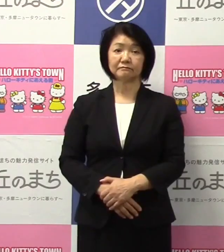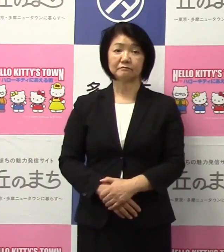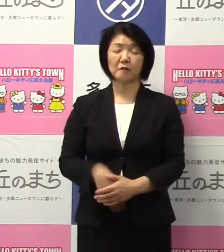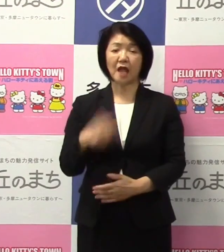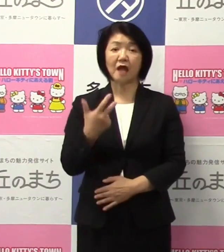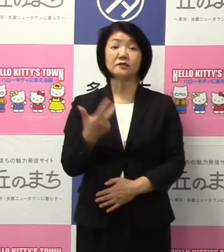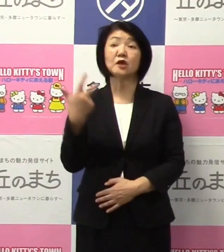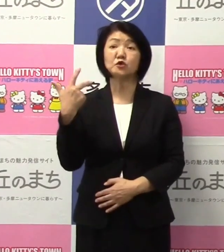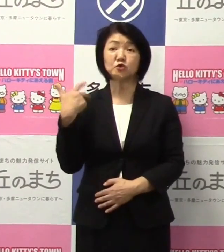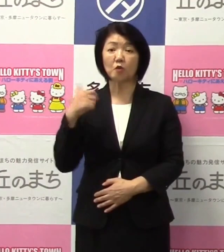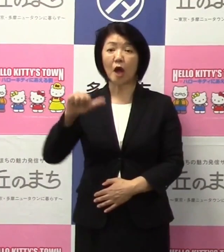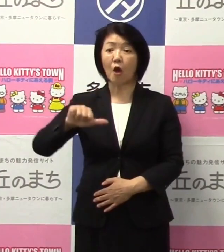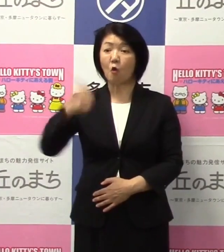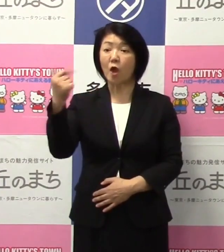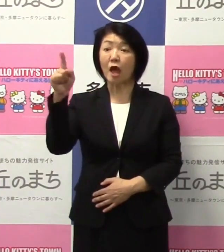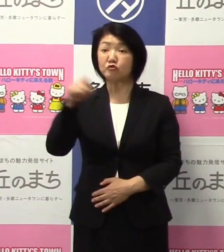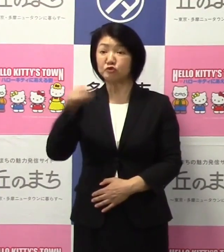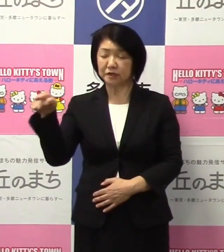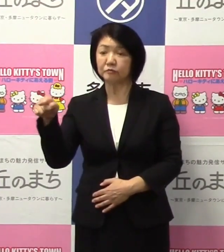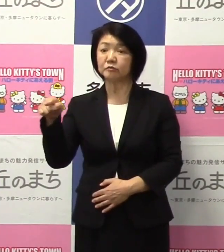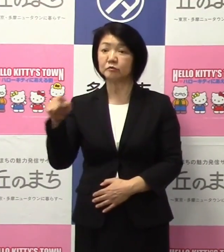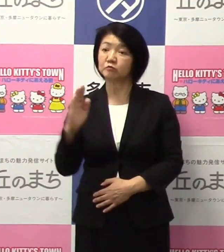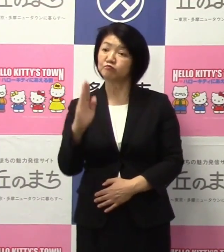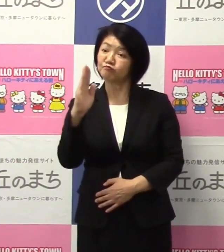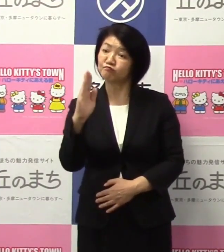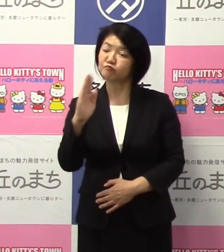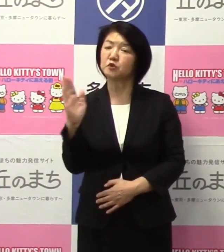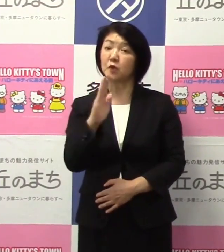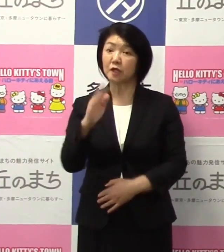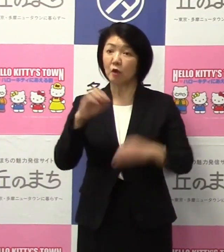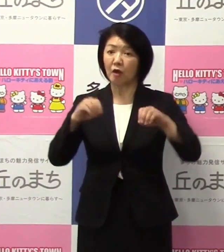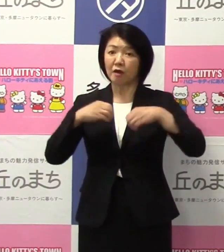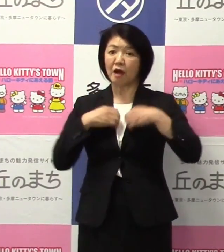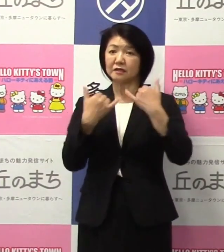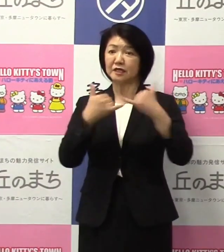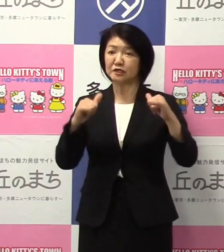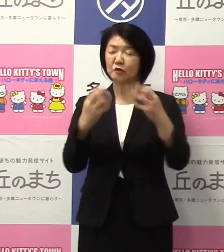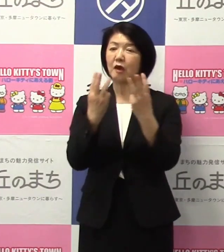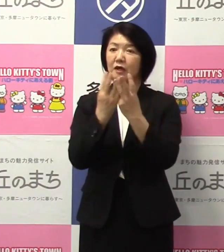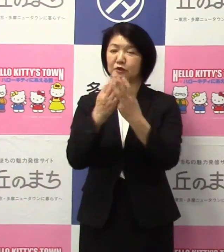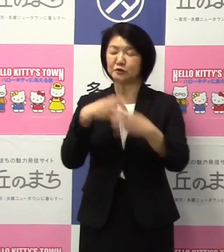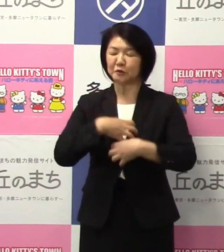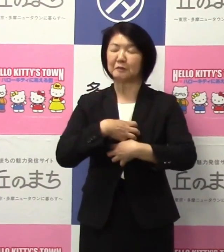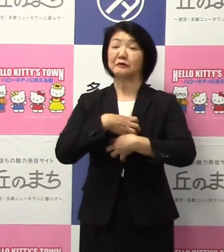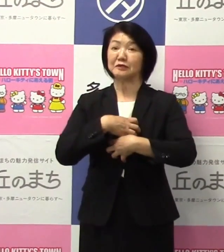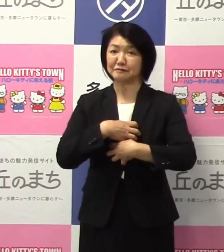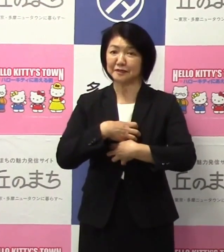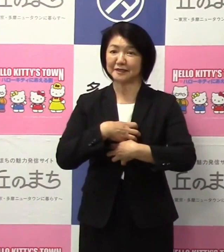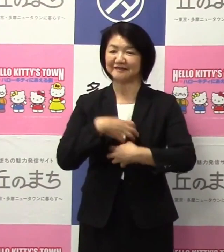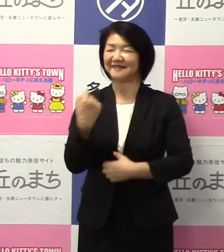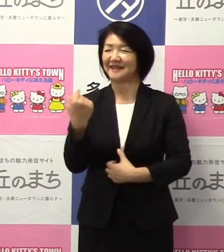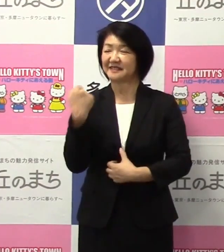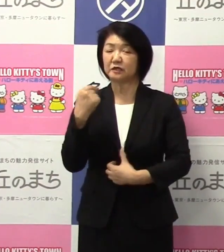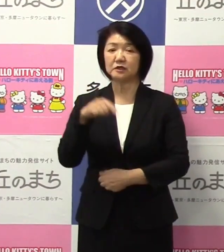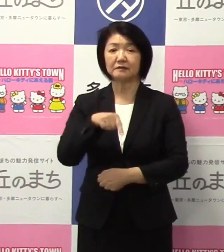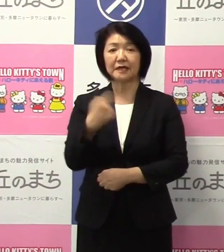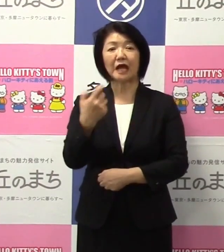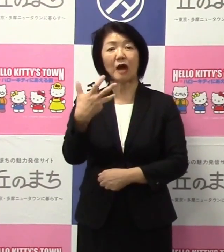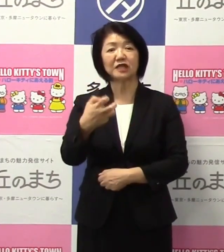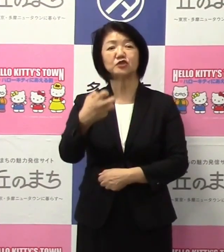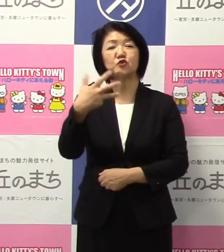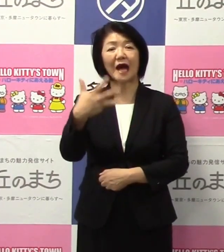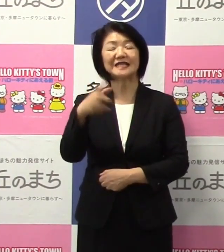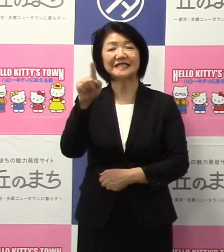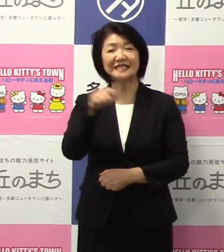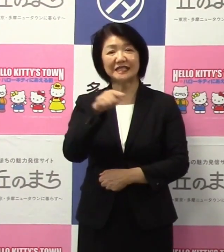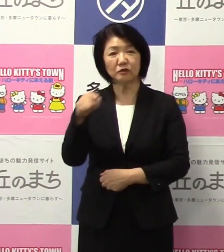先週は500人近い陽性者に驚きましたが、昨日は188人と3